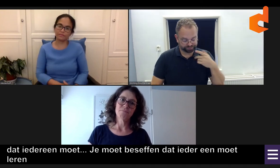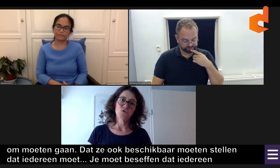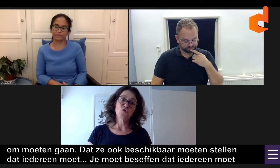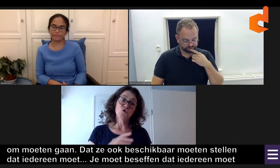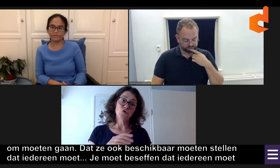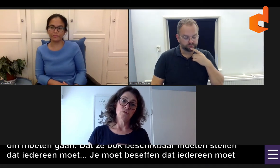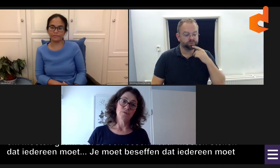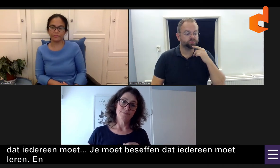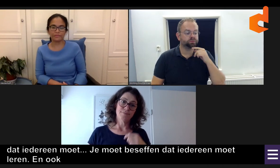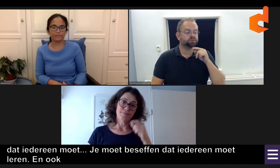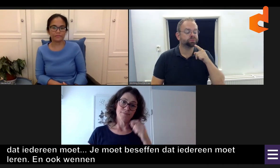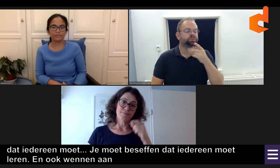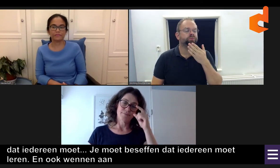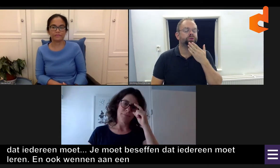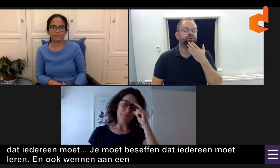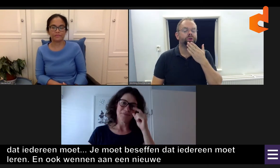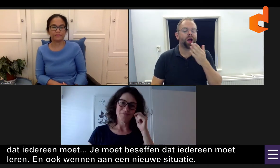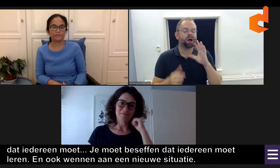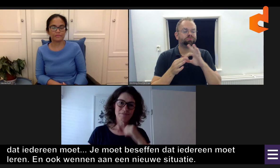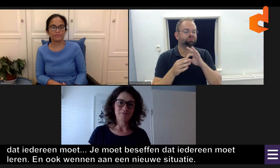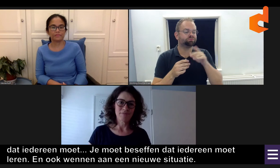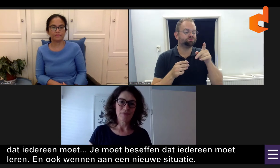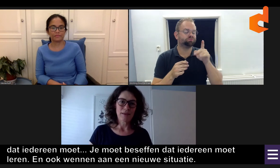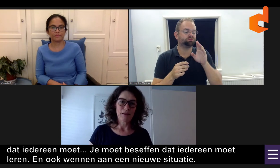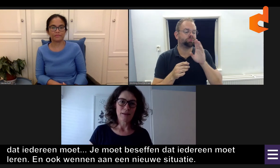situatie. Oké, ja, dat klopt. Dankjewel, zegt Dennis.